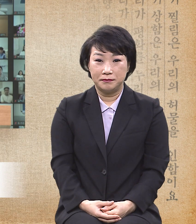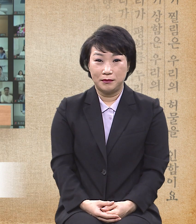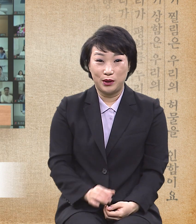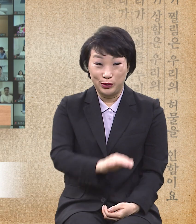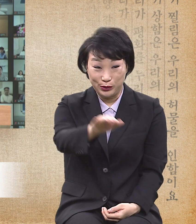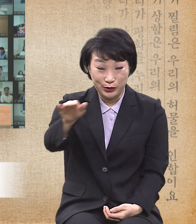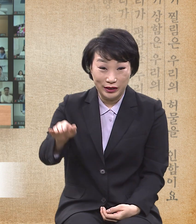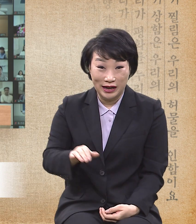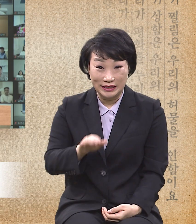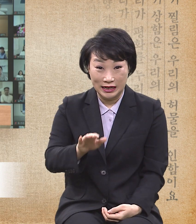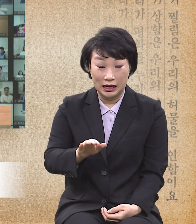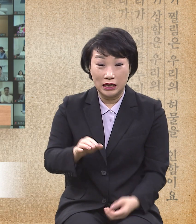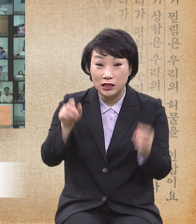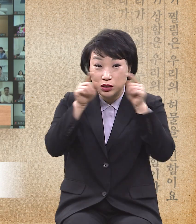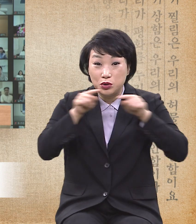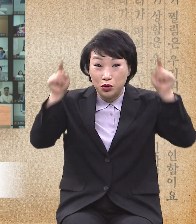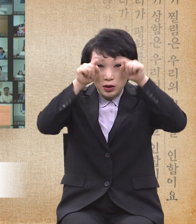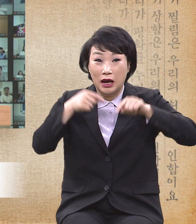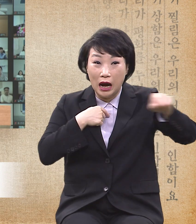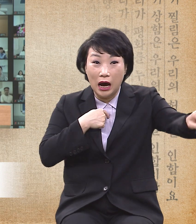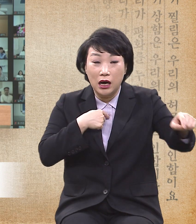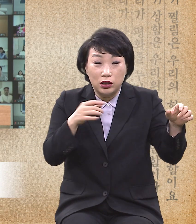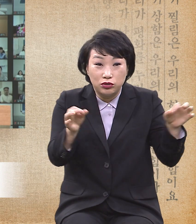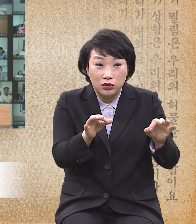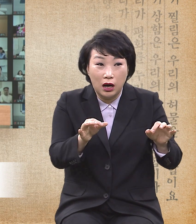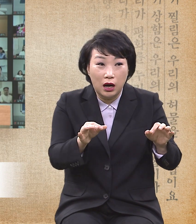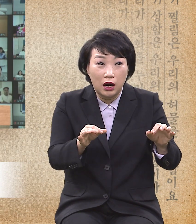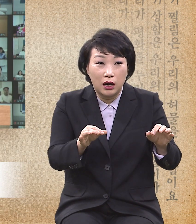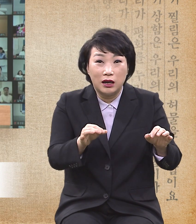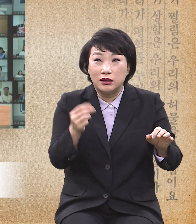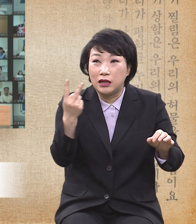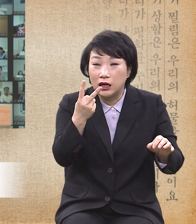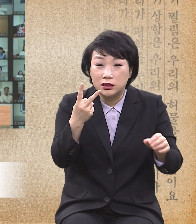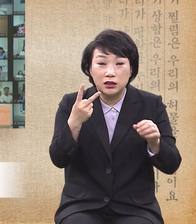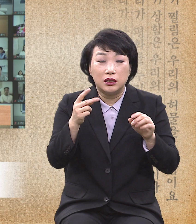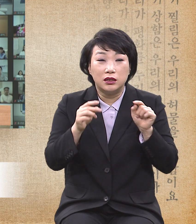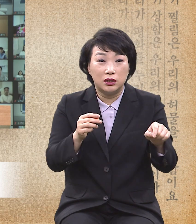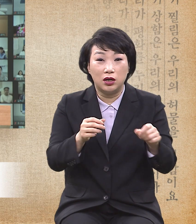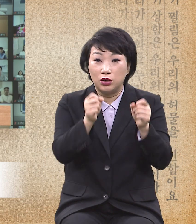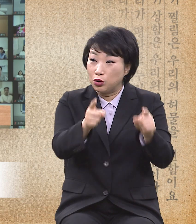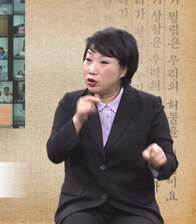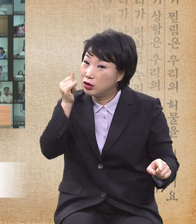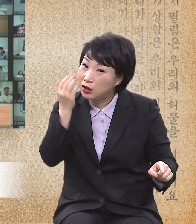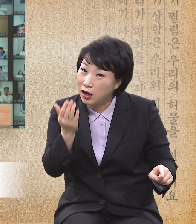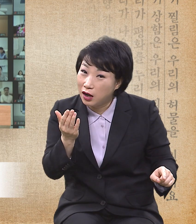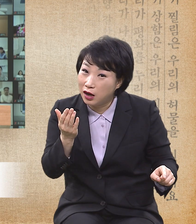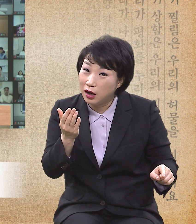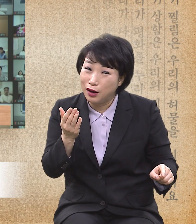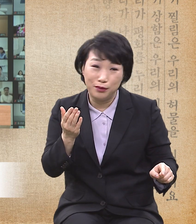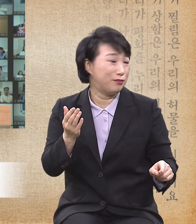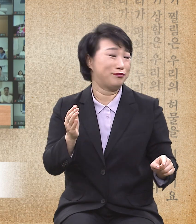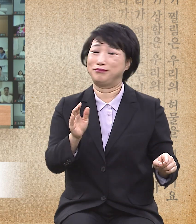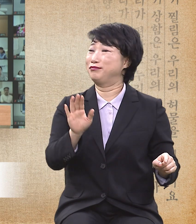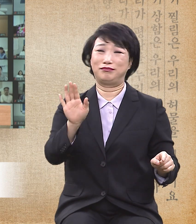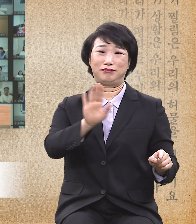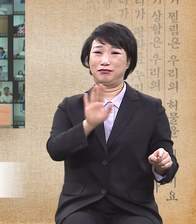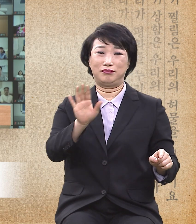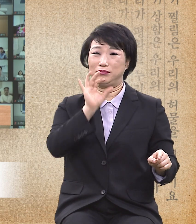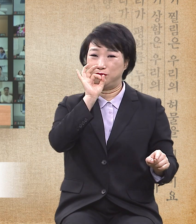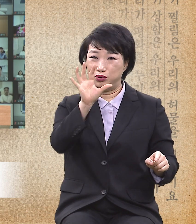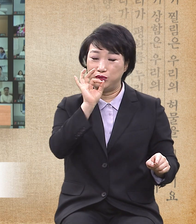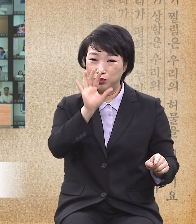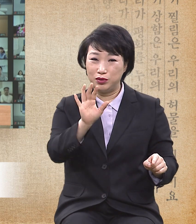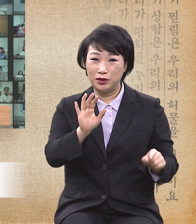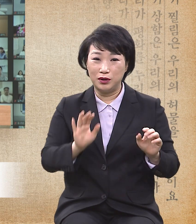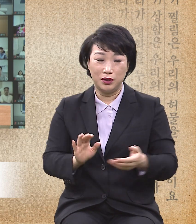우리가 지옥에 떨어지는 순간에 다시라는 기회가 있을까? 전혀 없어.